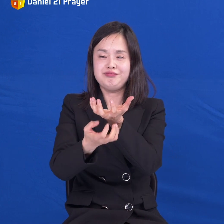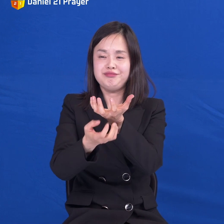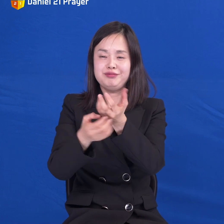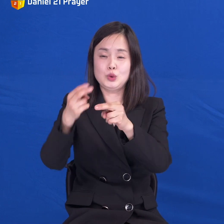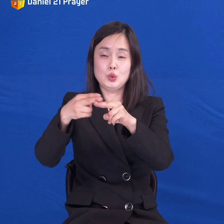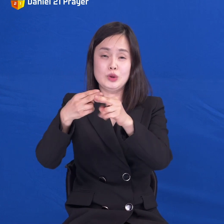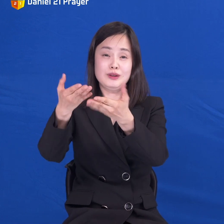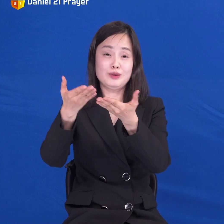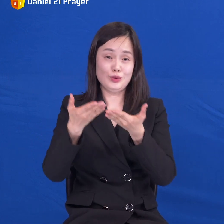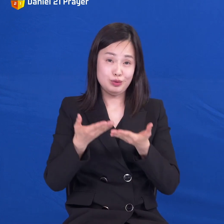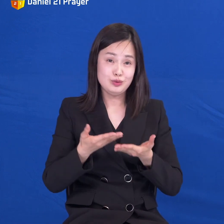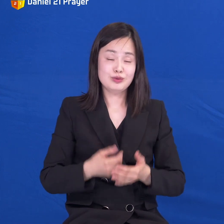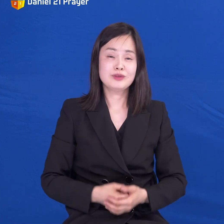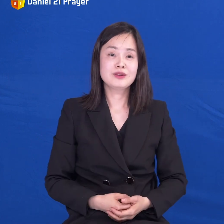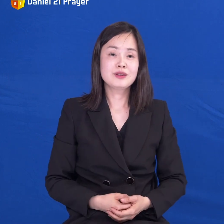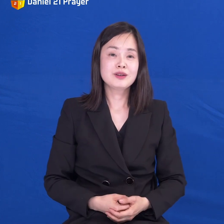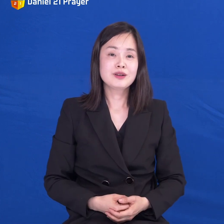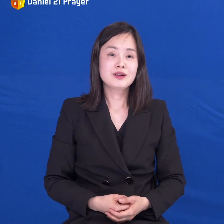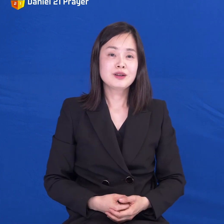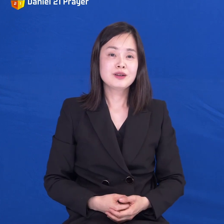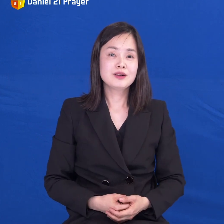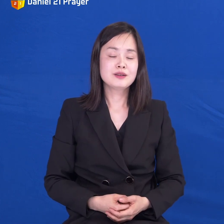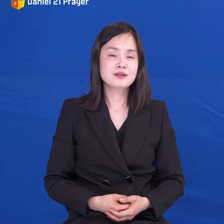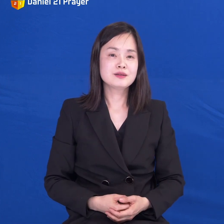전 그래도 교훈이 있더라고요.